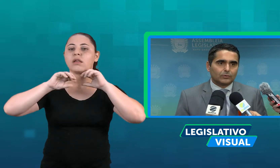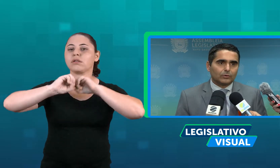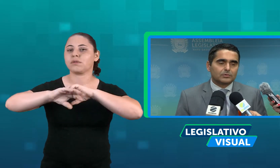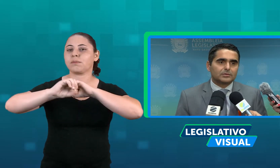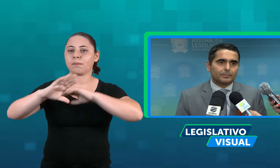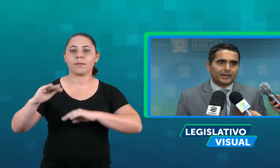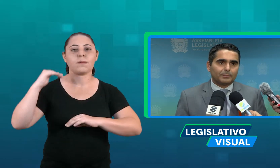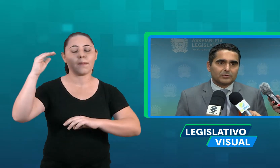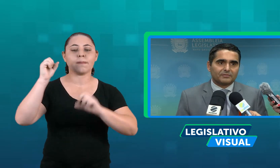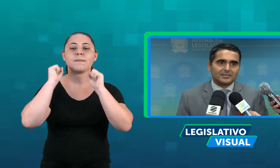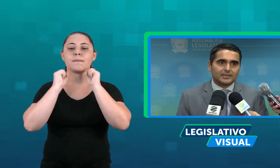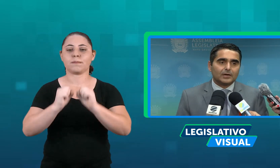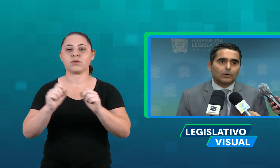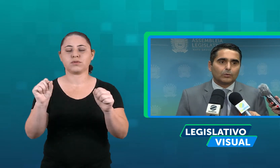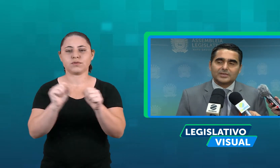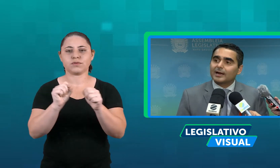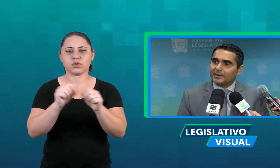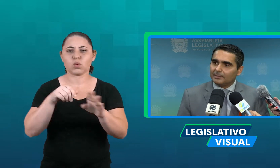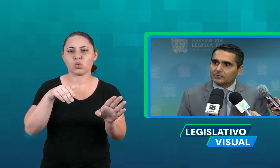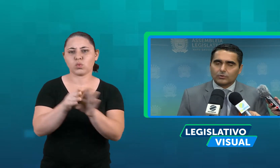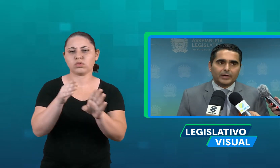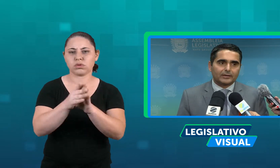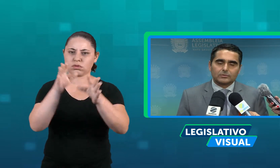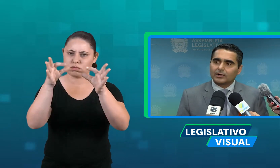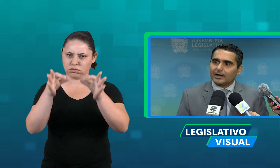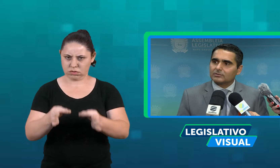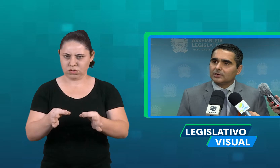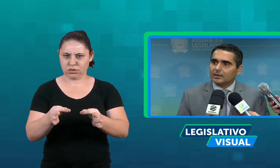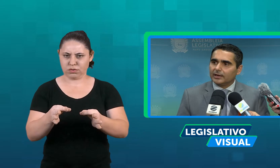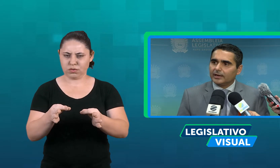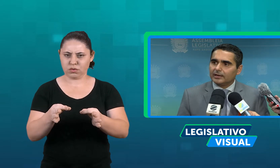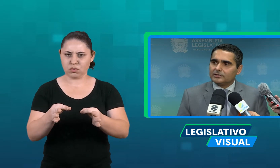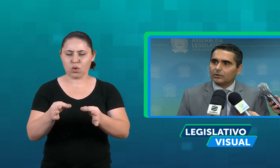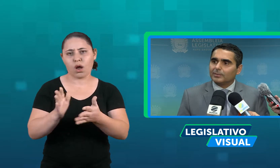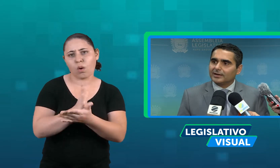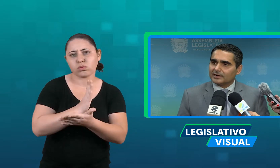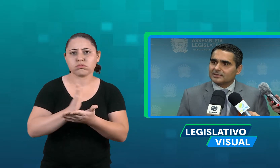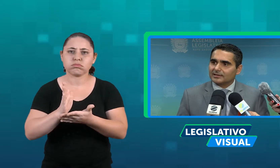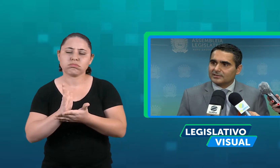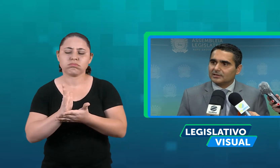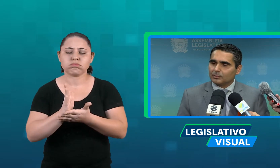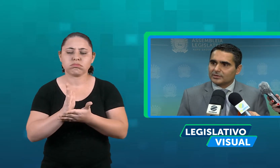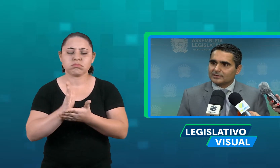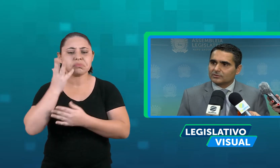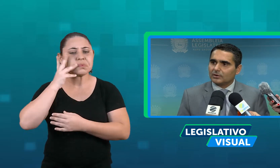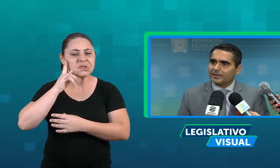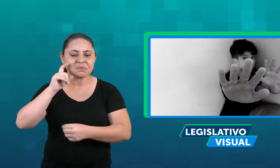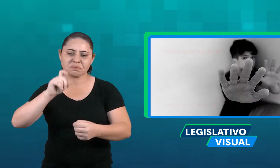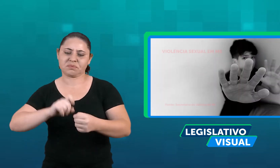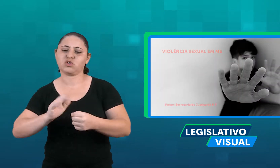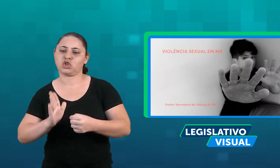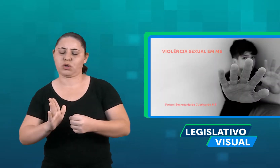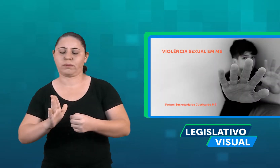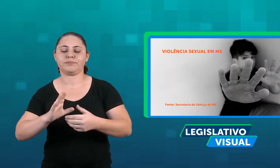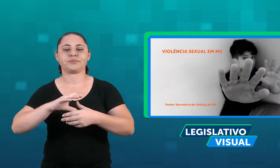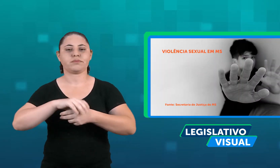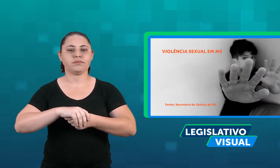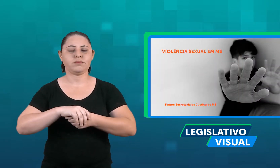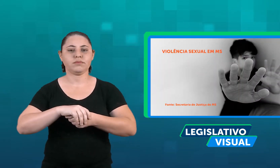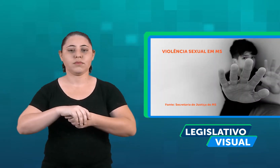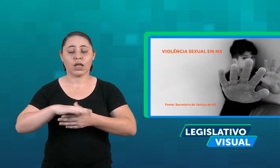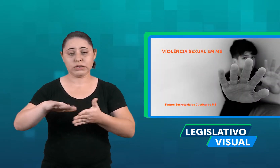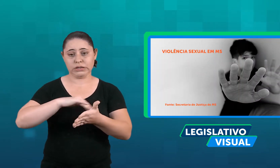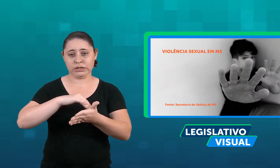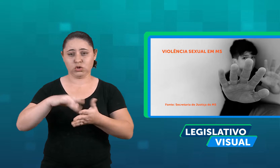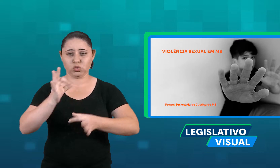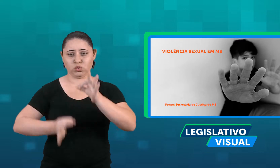para os adultos, para que possam fazer os encaminhamentos corretos no caso de alguma criança já ter sido abusada sexualmente. Segundo dados da